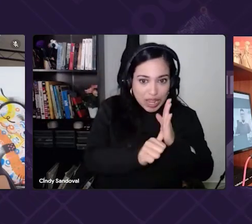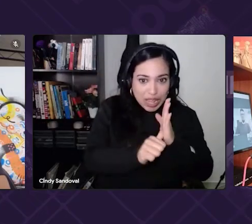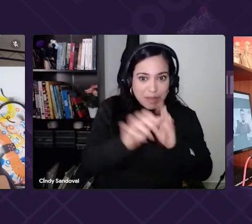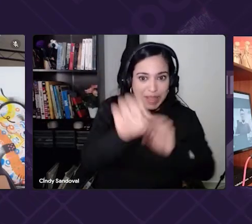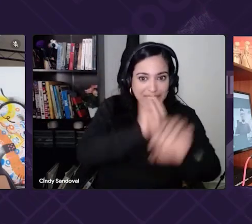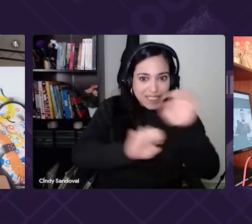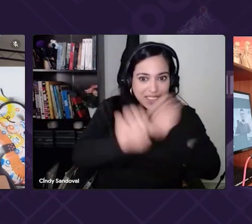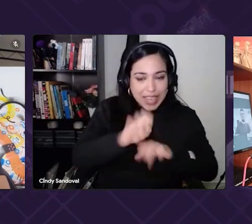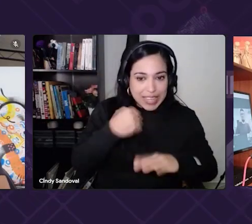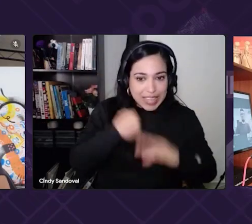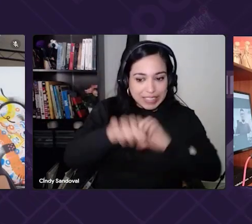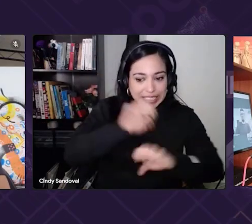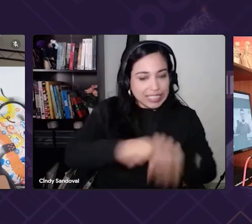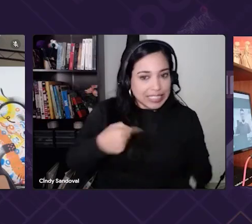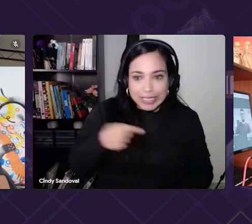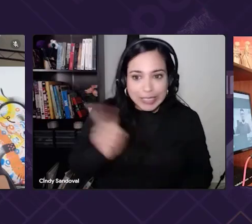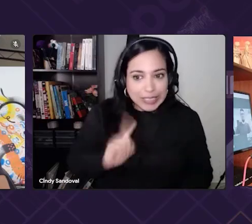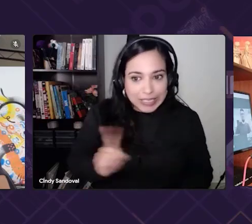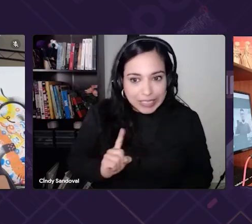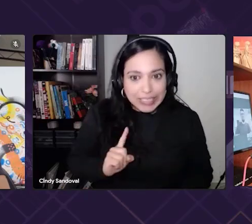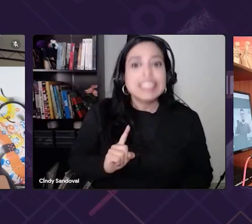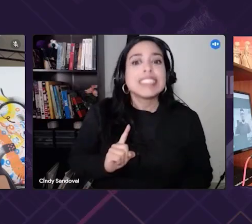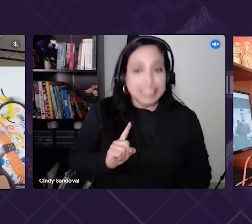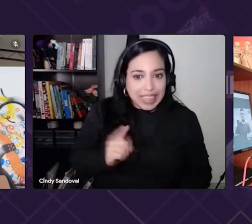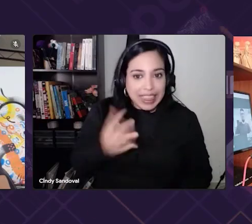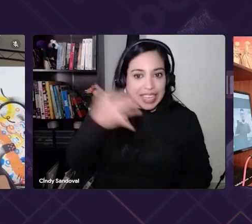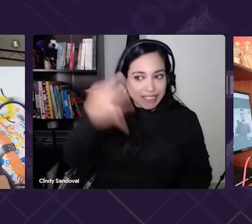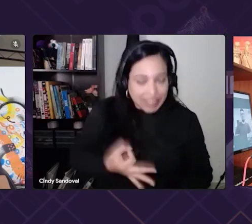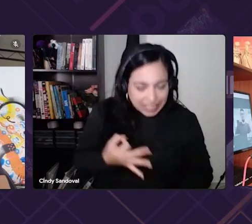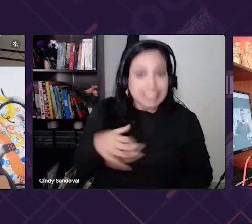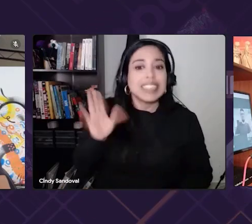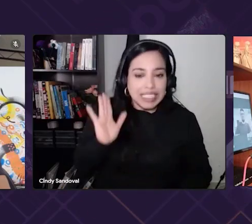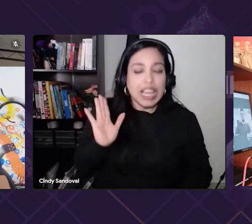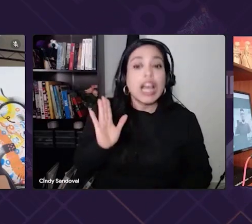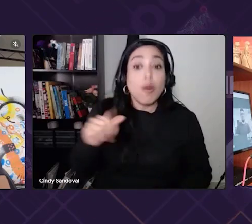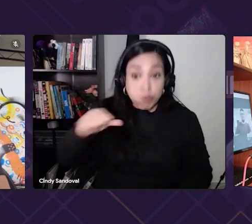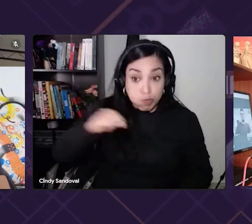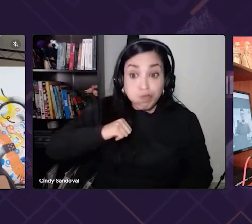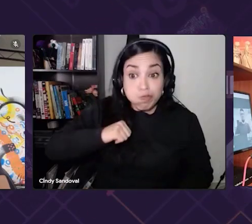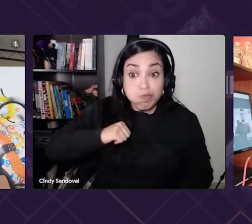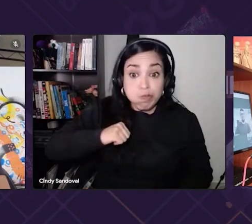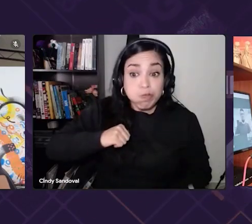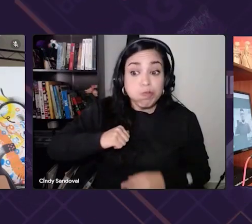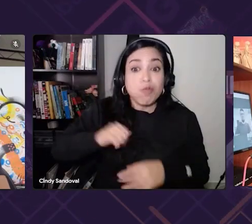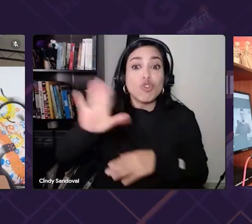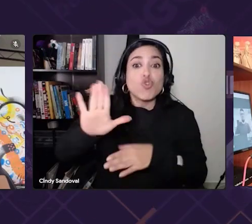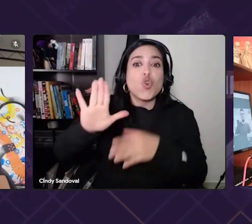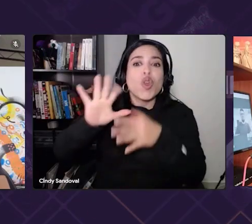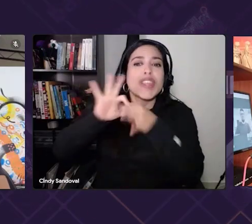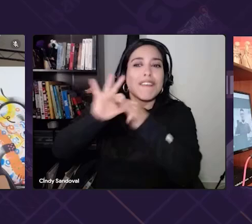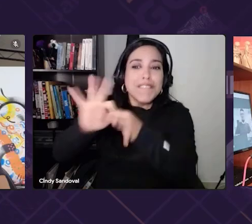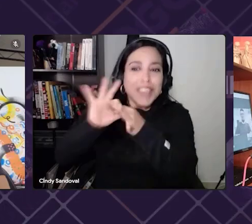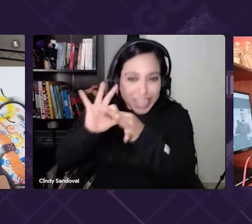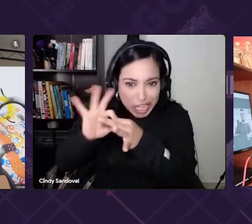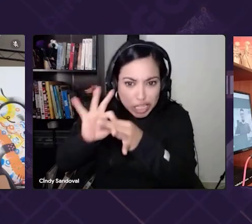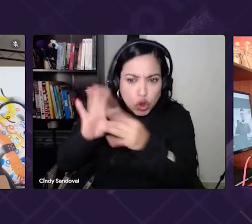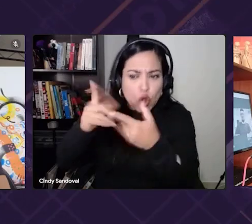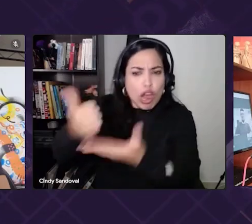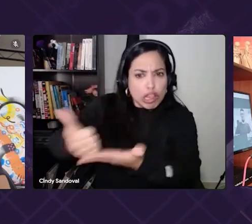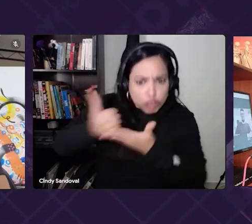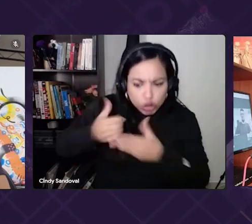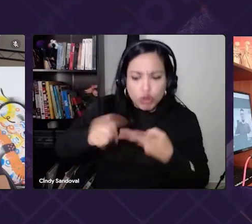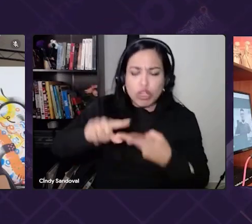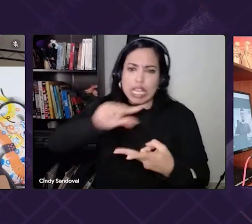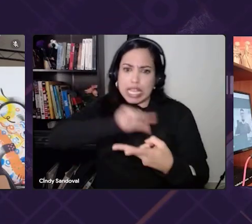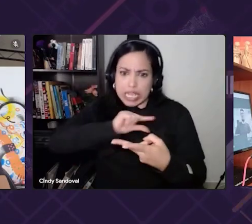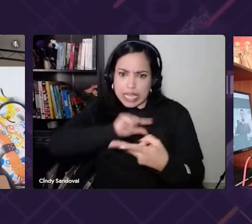Capital. Hemos hecho reiterados llamados, hemos contado con el apoyo de la Federación de Sordos, con el Instituto de